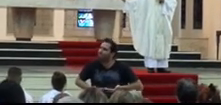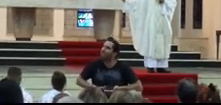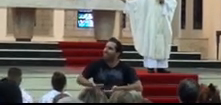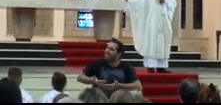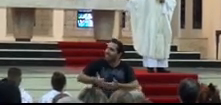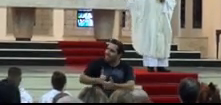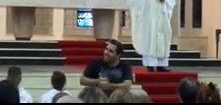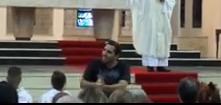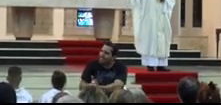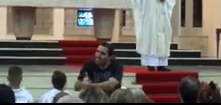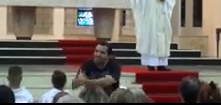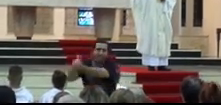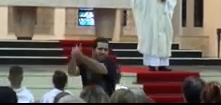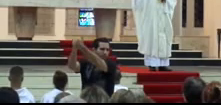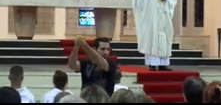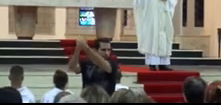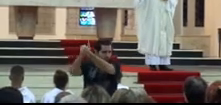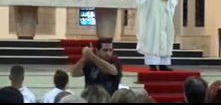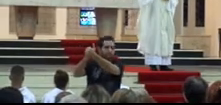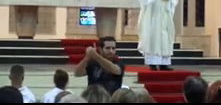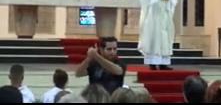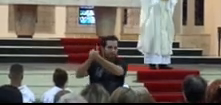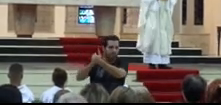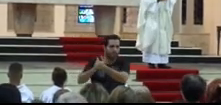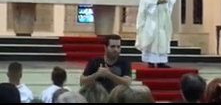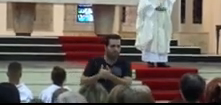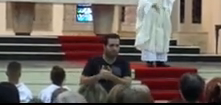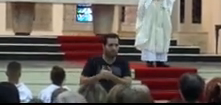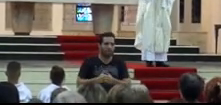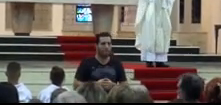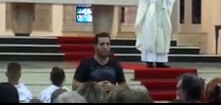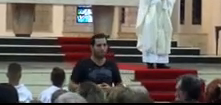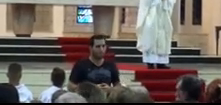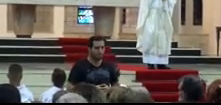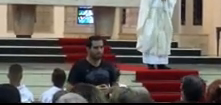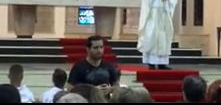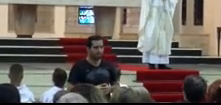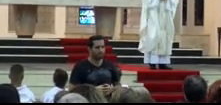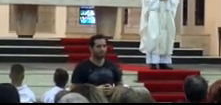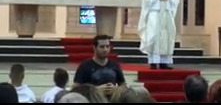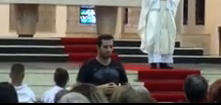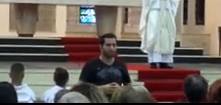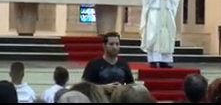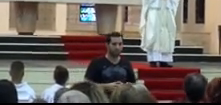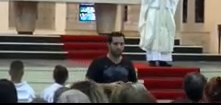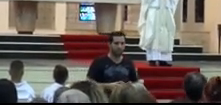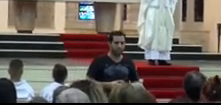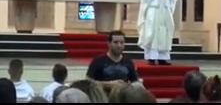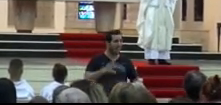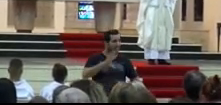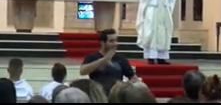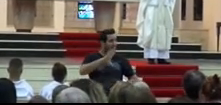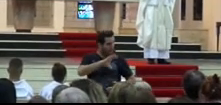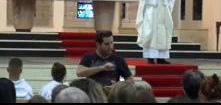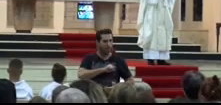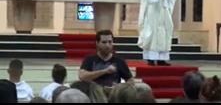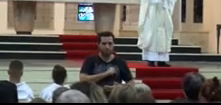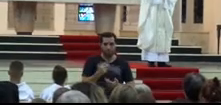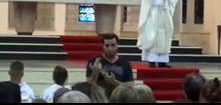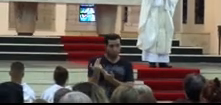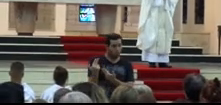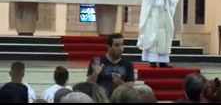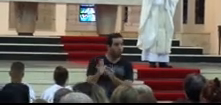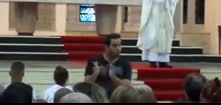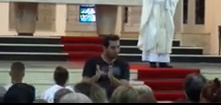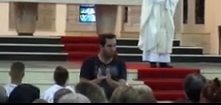coração que se entrega, o coração que se doa, o coração que se abre, o coração que se derrama de amor. Para que